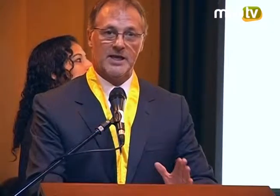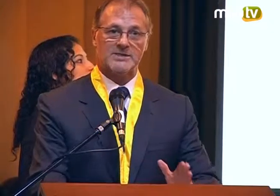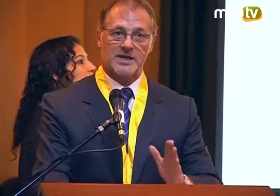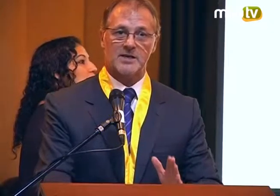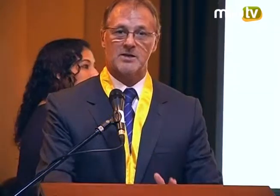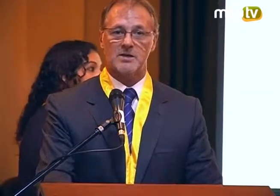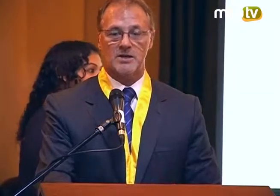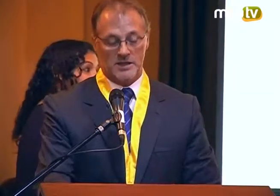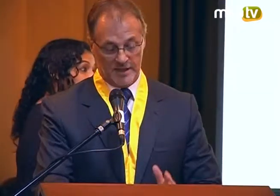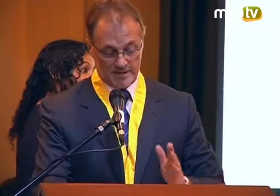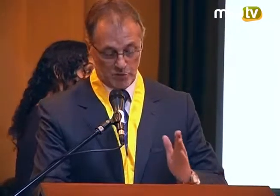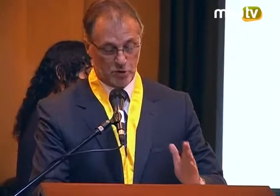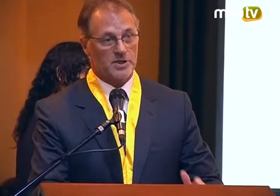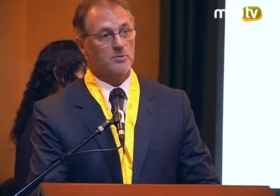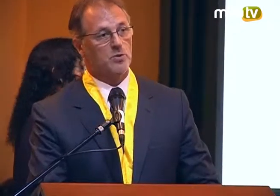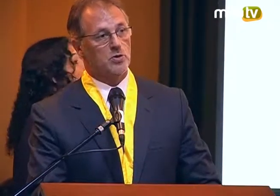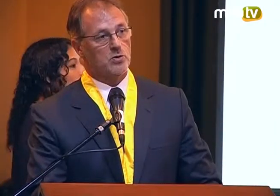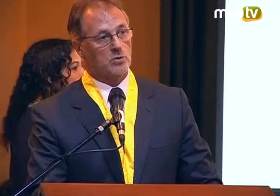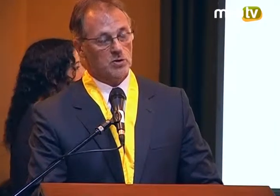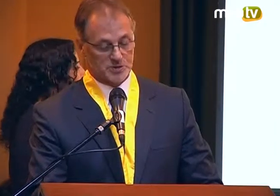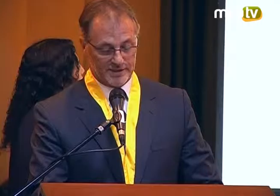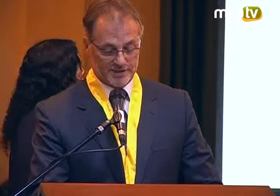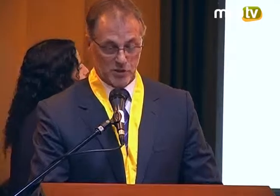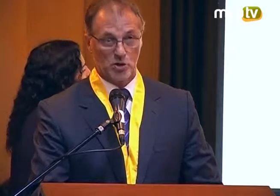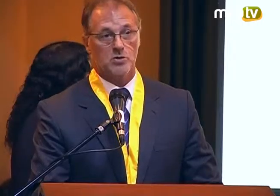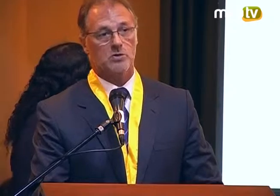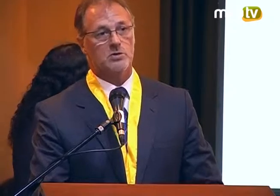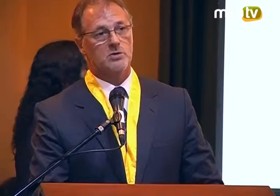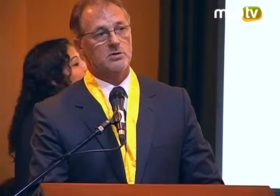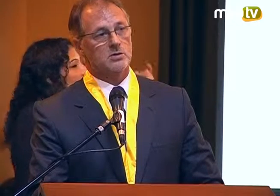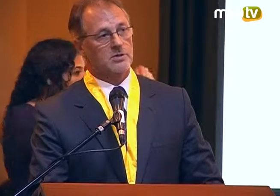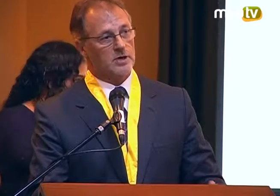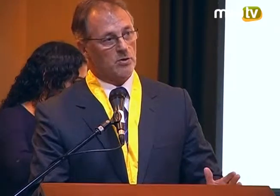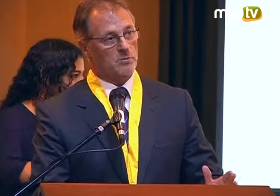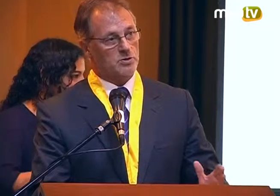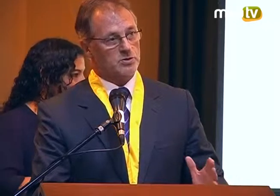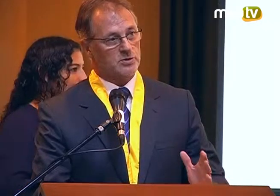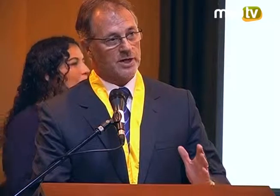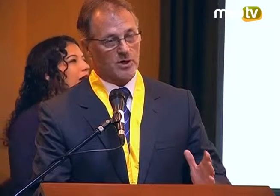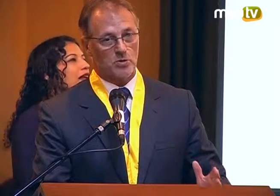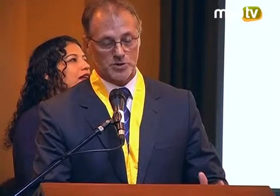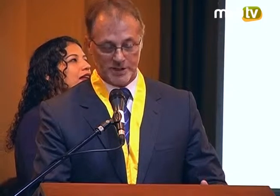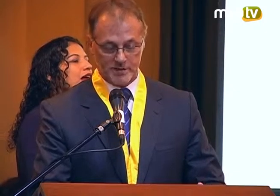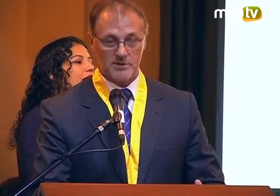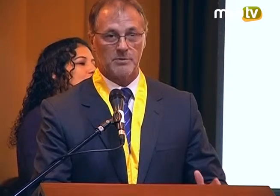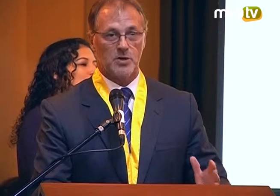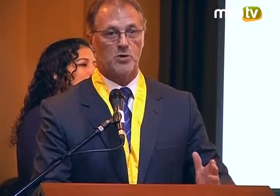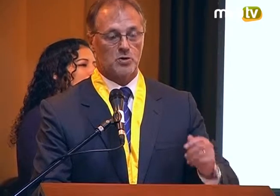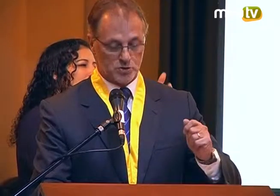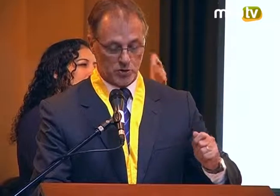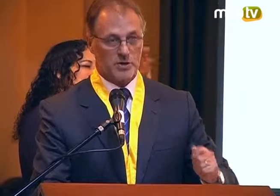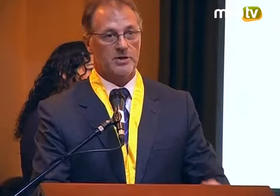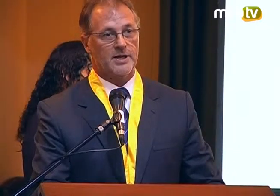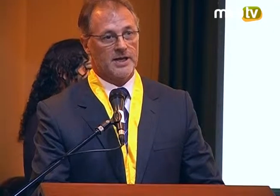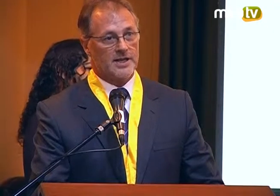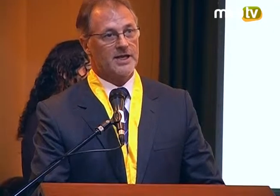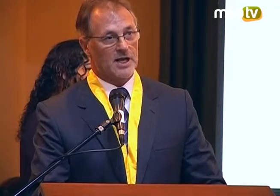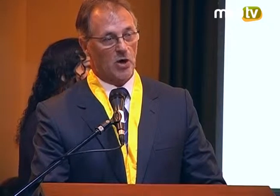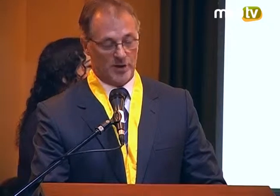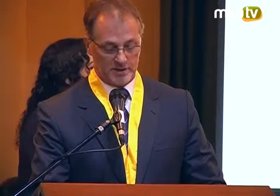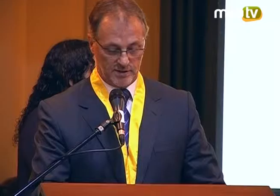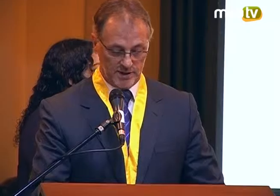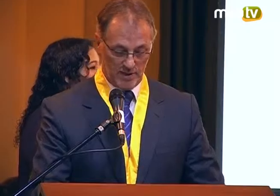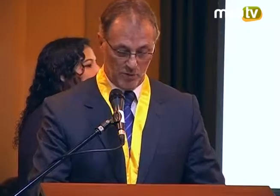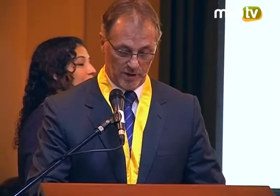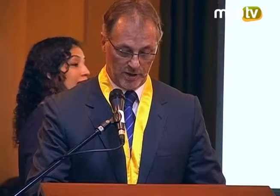pero él quería estar, y hace mucho tiempo, cuando se decidió que lo íbamos a reconocer, me dijo: yo estoy el día